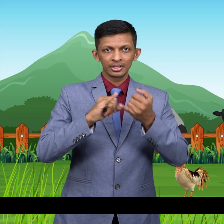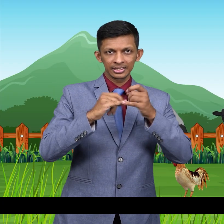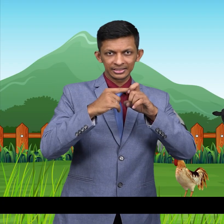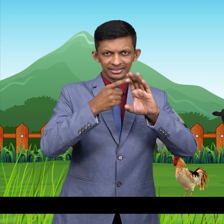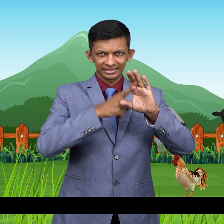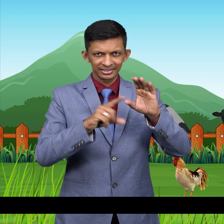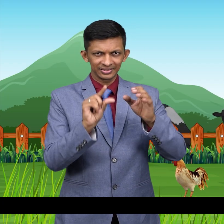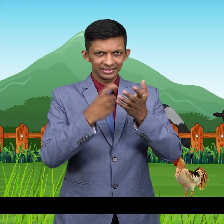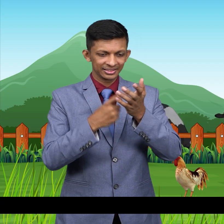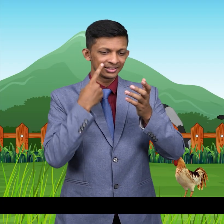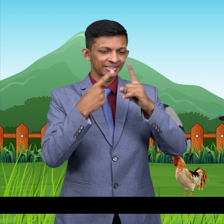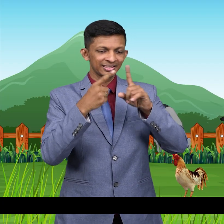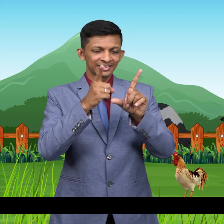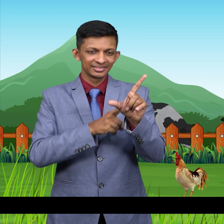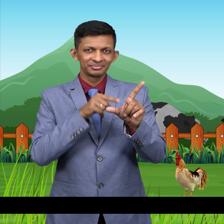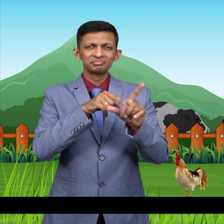सुरक्षा: